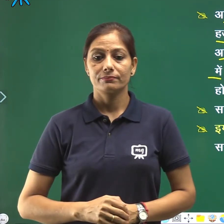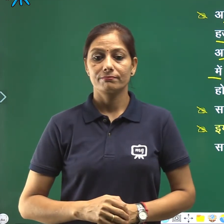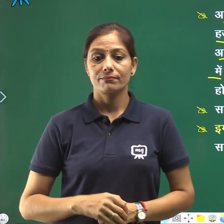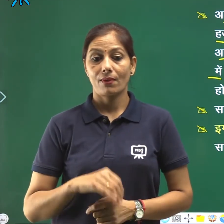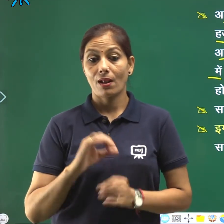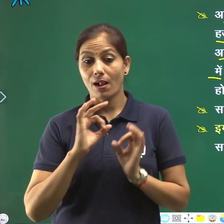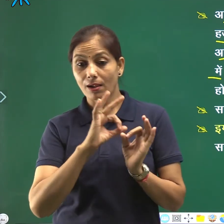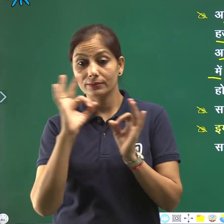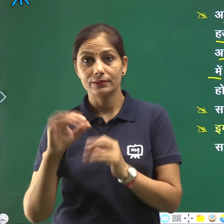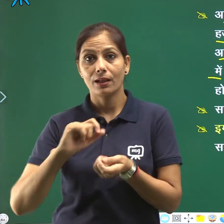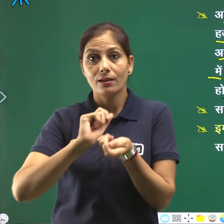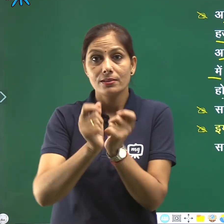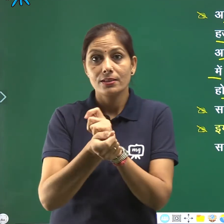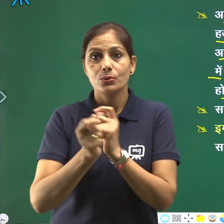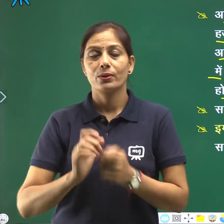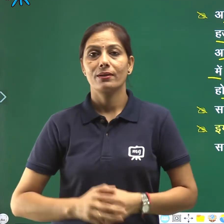कायापलट होने लगा।